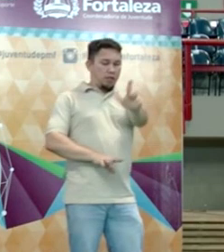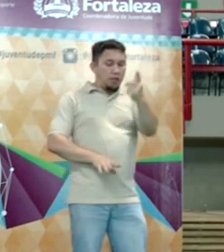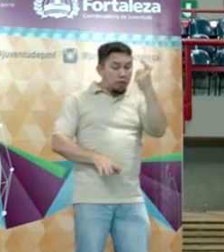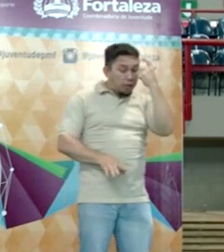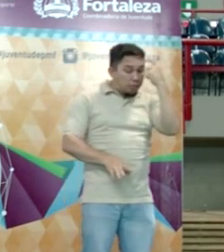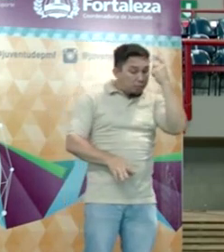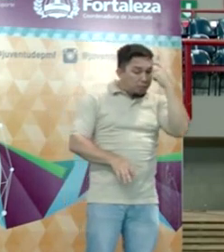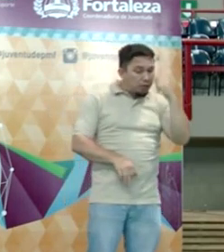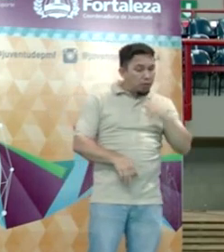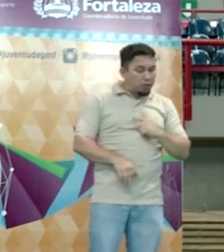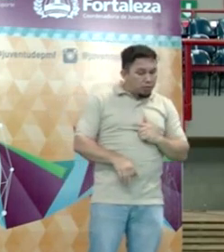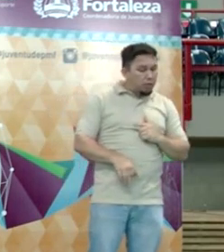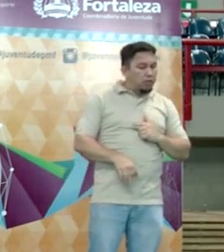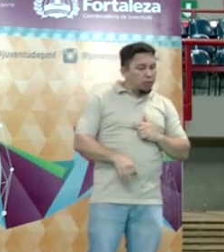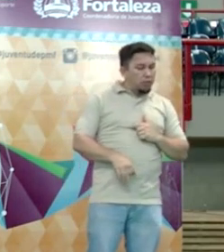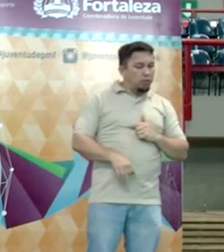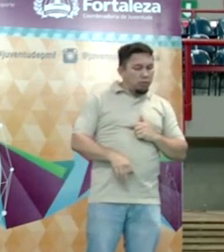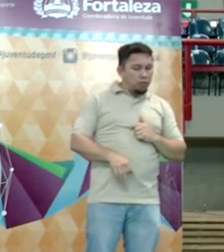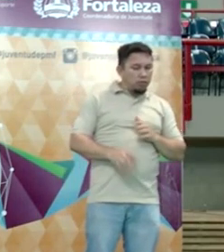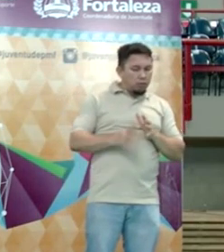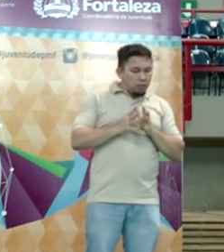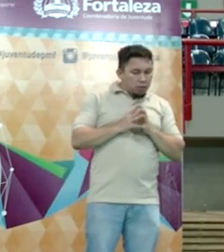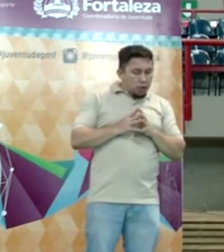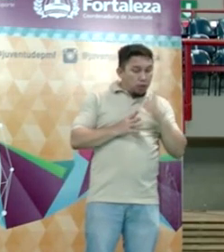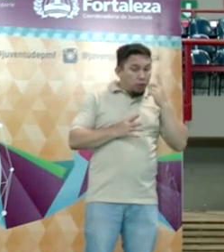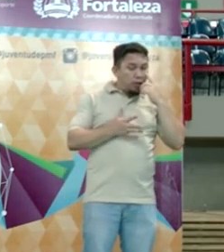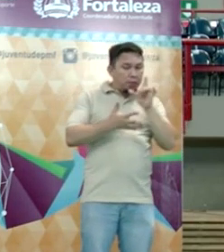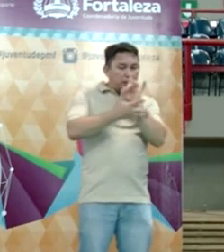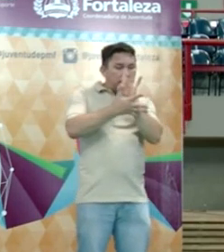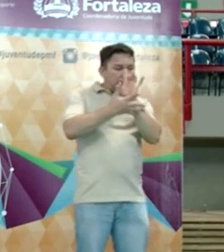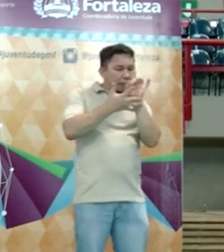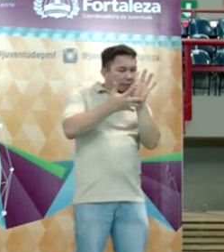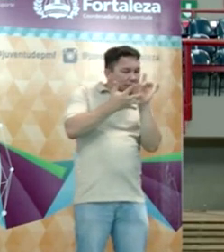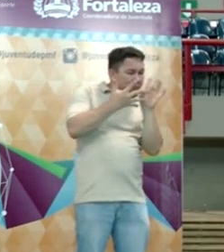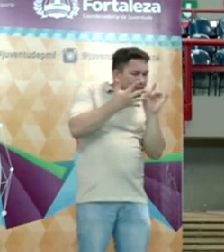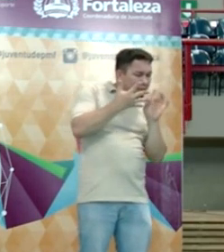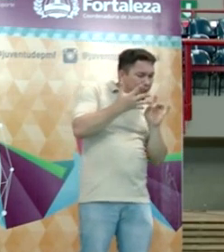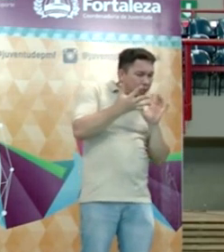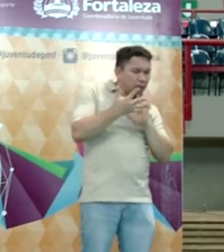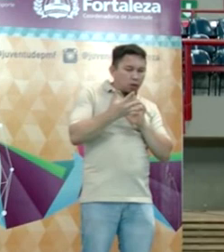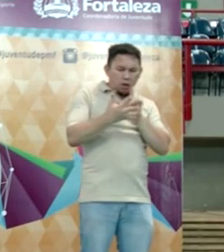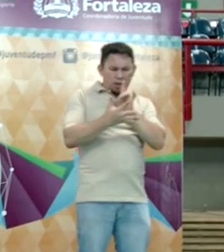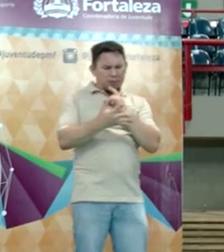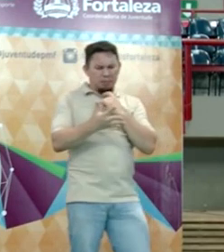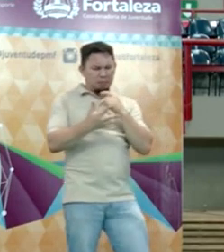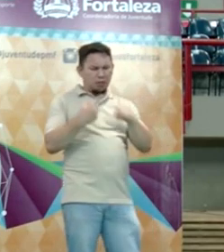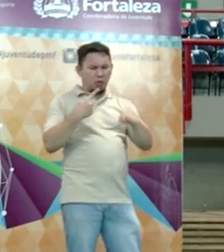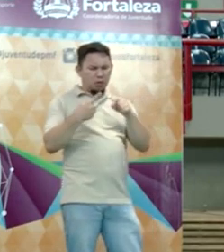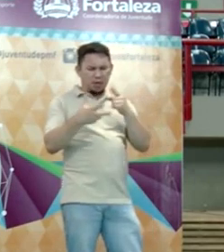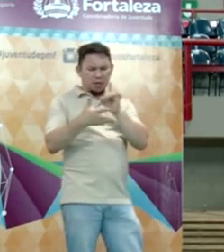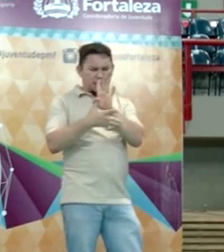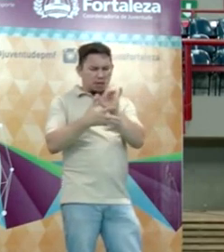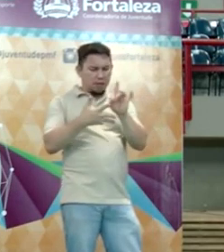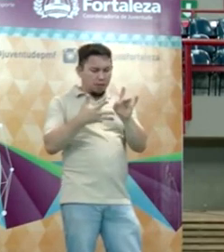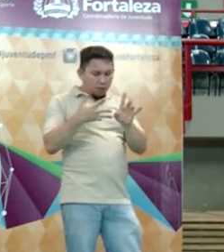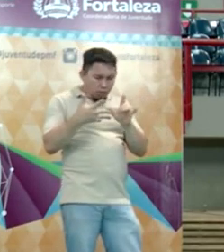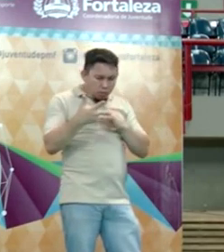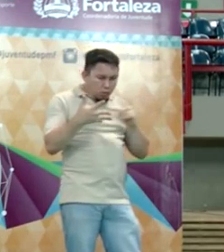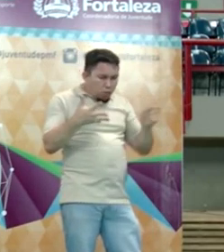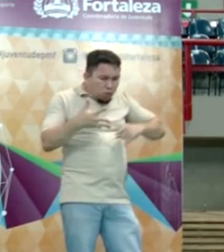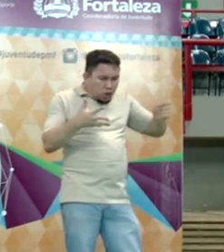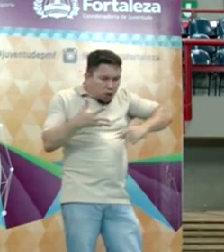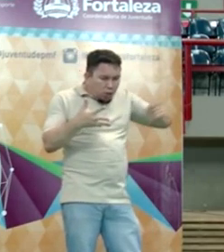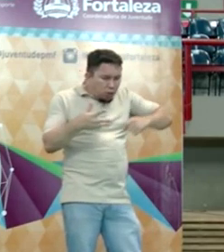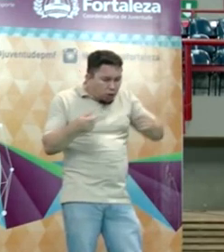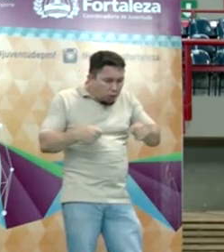ser inteligente no chute. Você tem que eliminar. Elimine o que é impossível. E resta